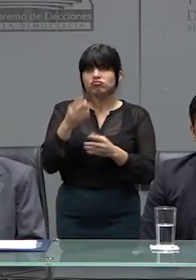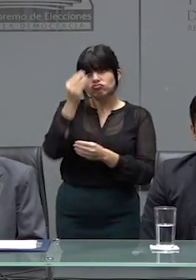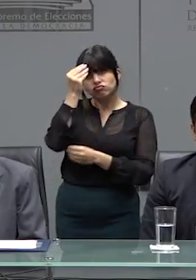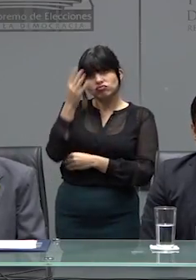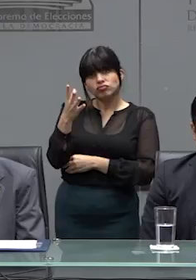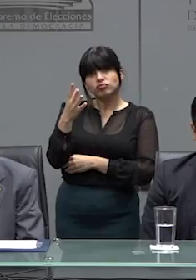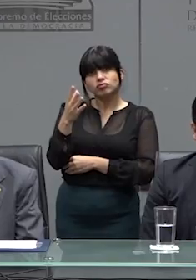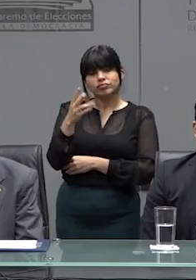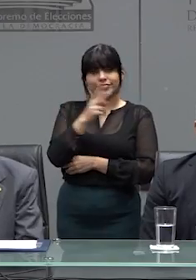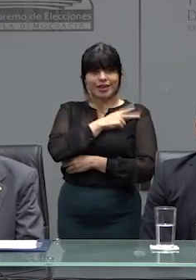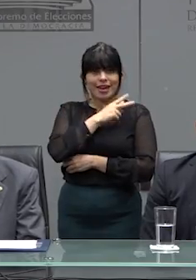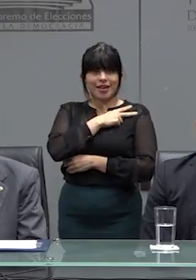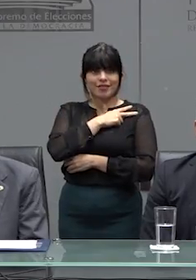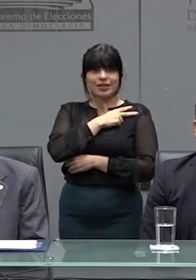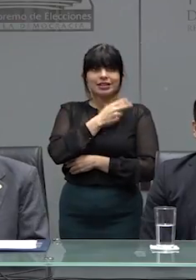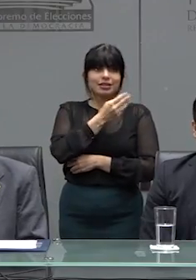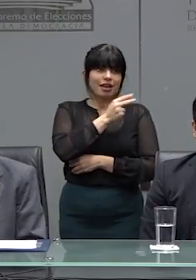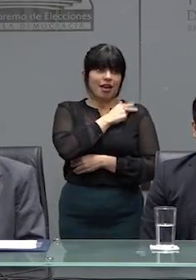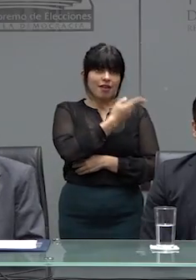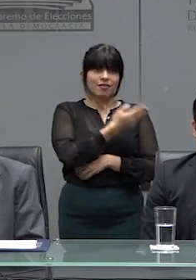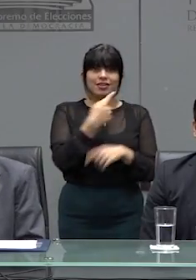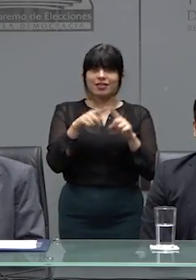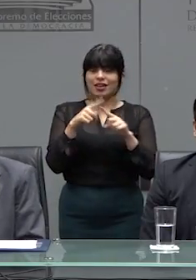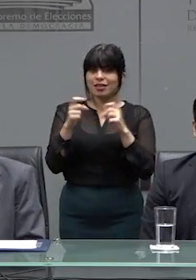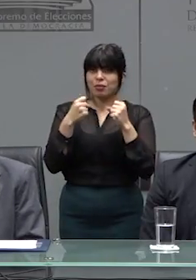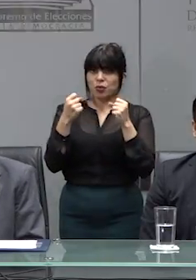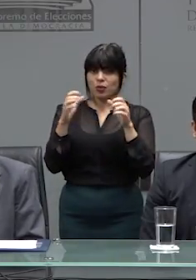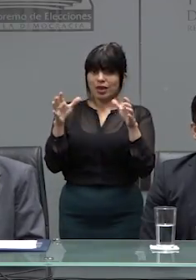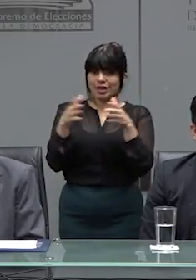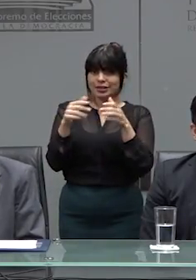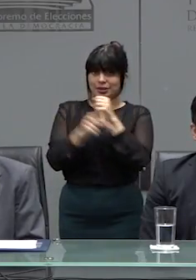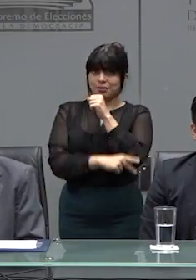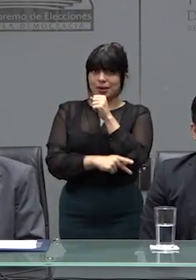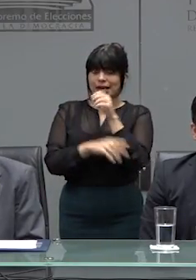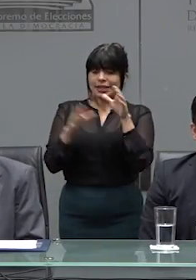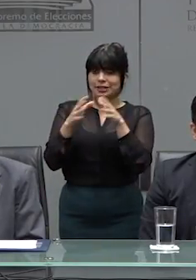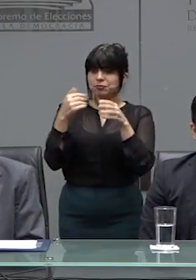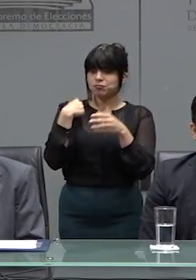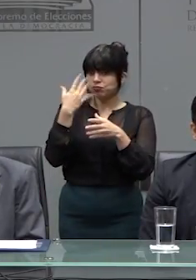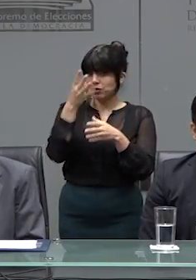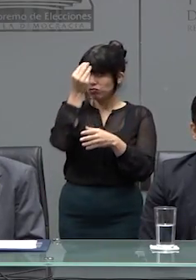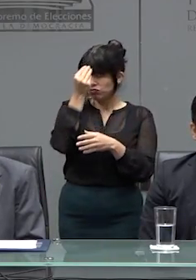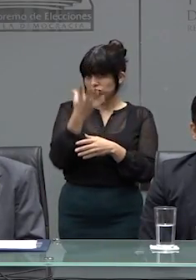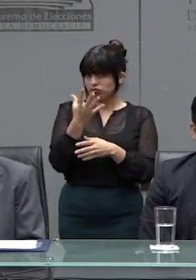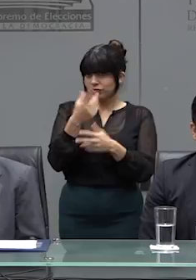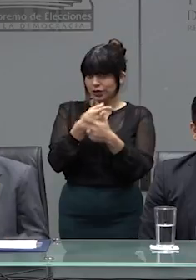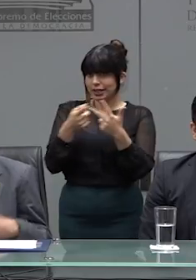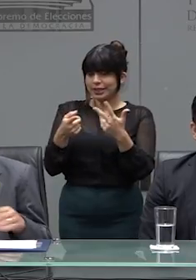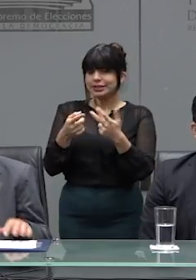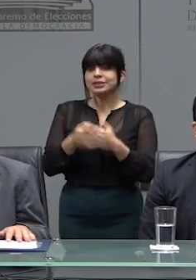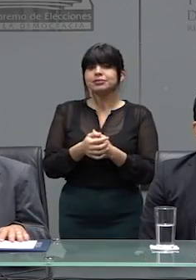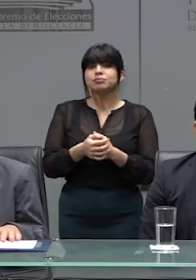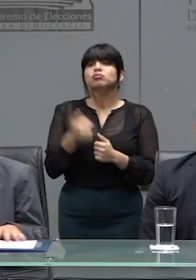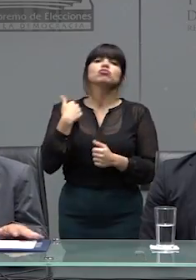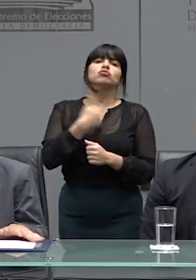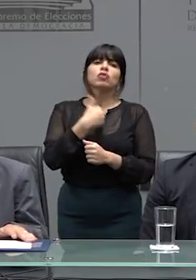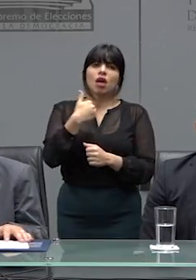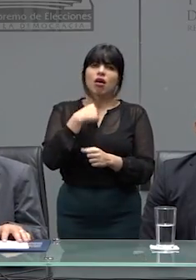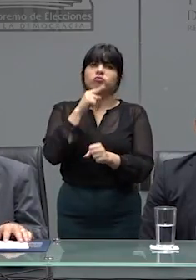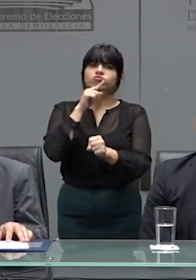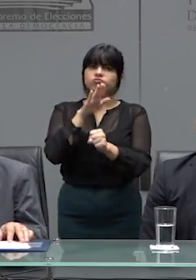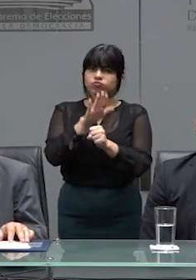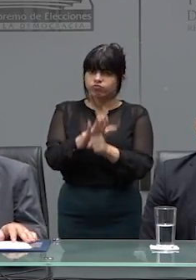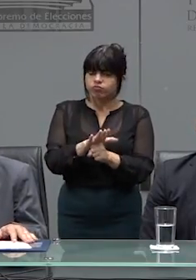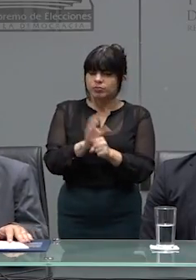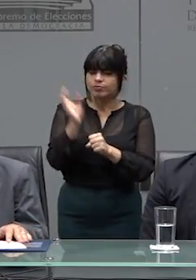los jefes y a la jefa de los distintos poderes de la República que estamos comprometidos